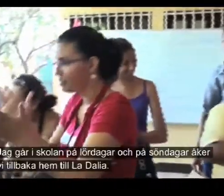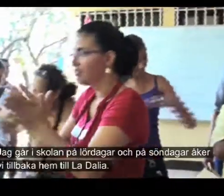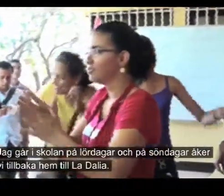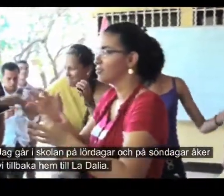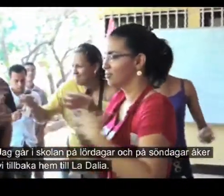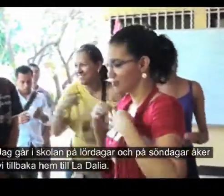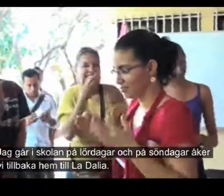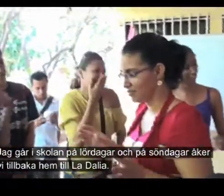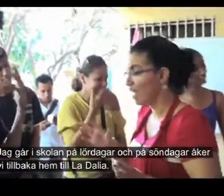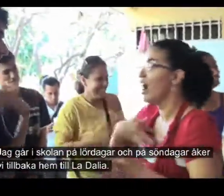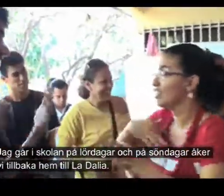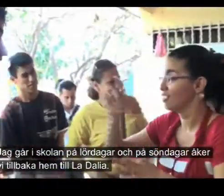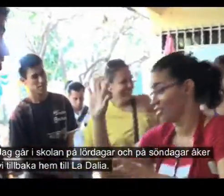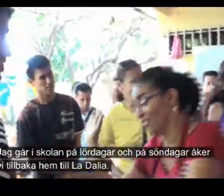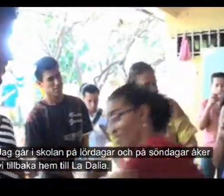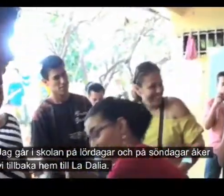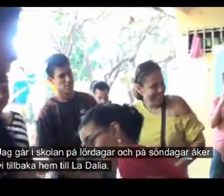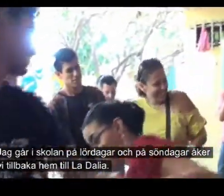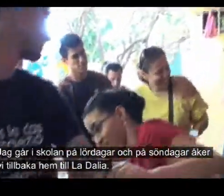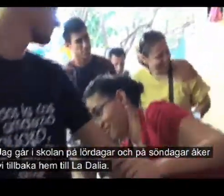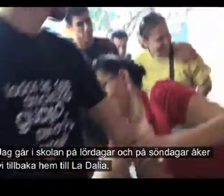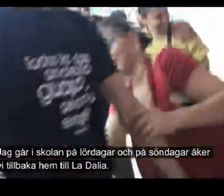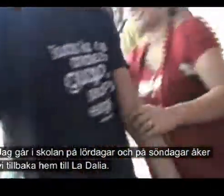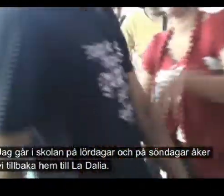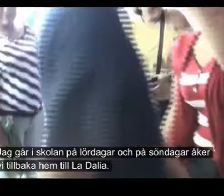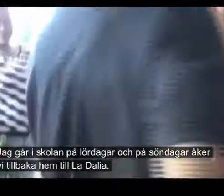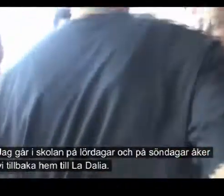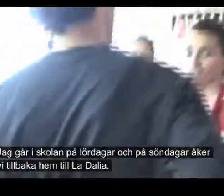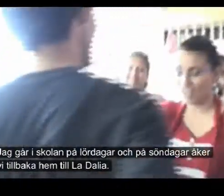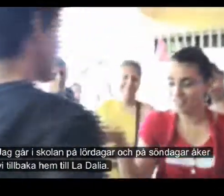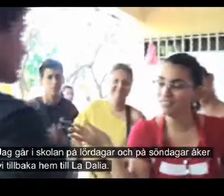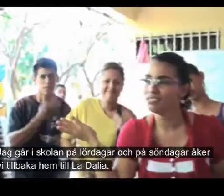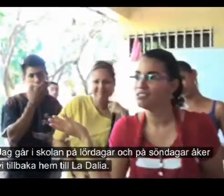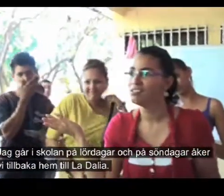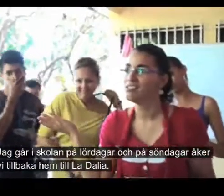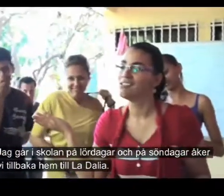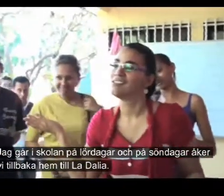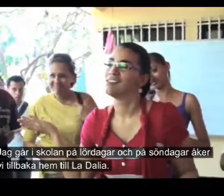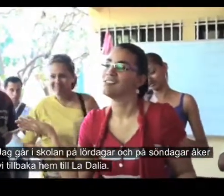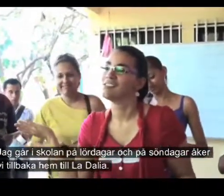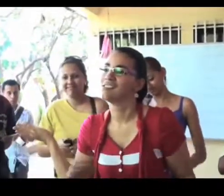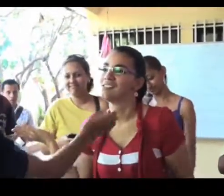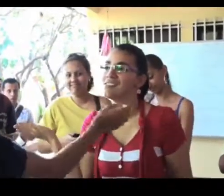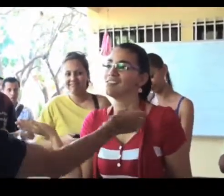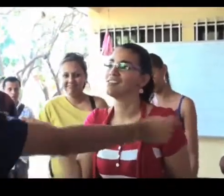Voy a clase los días sábados y los días domingos nos regresamos a la Dalia.